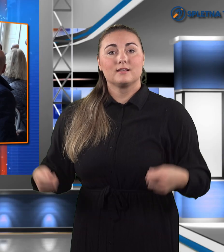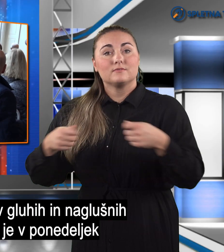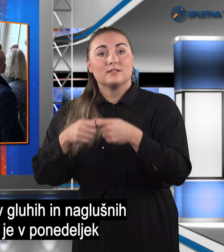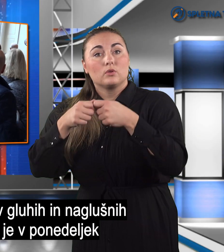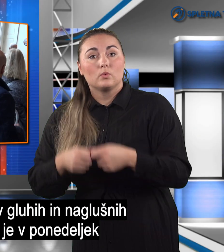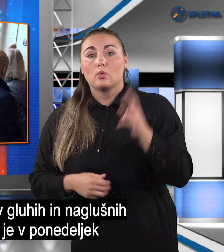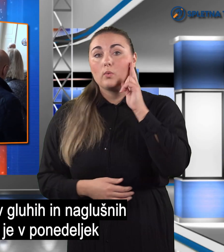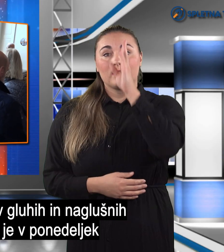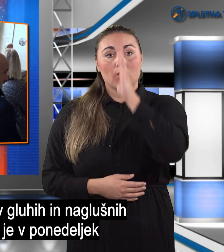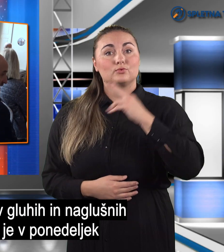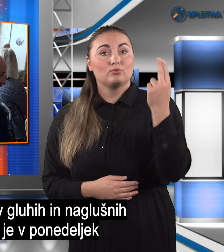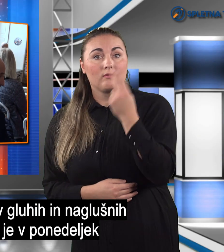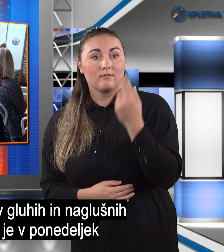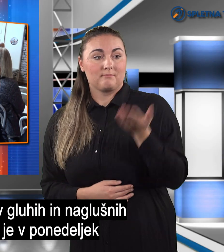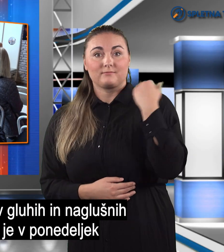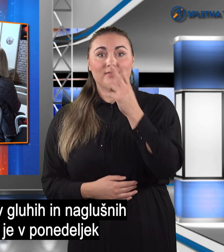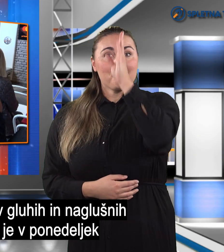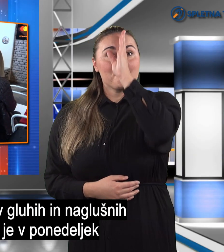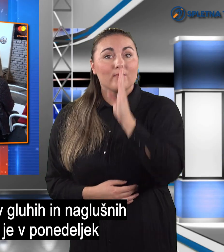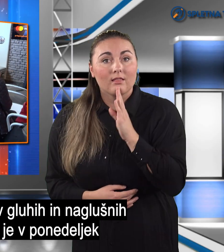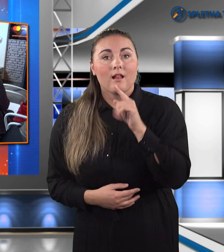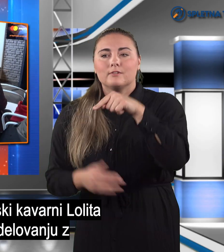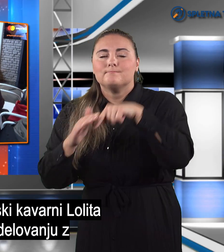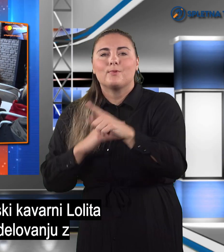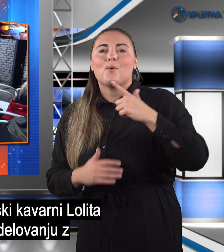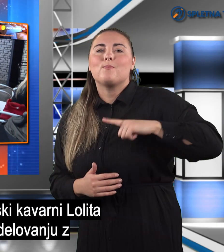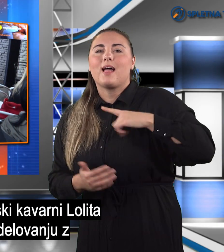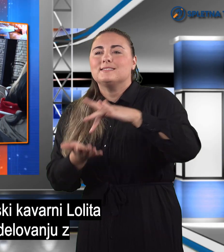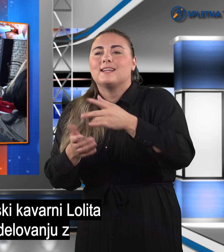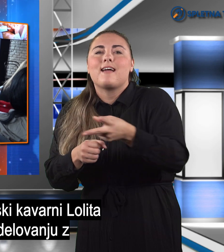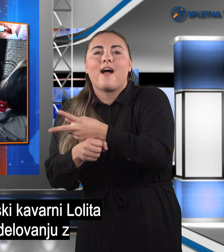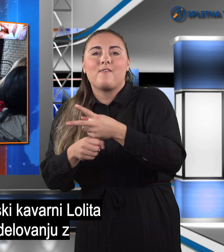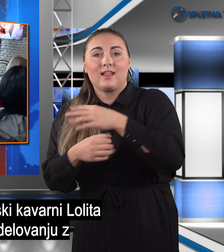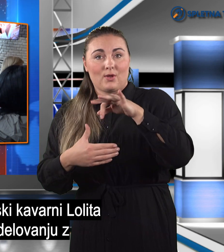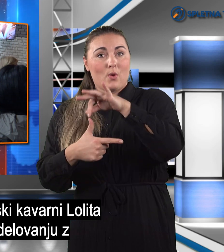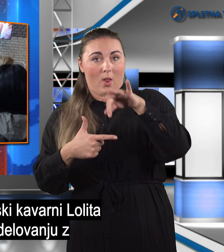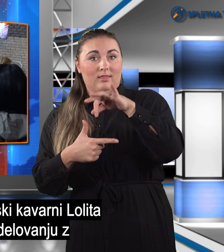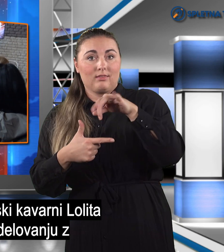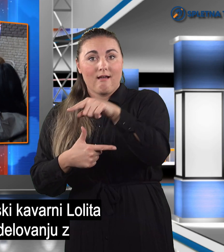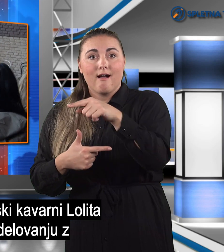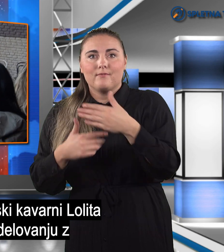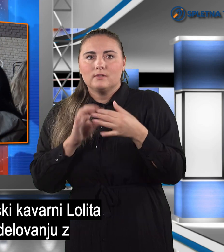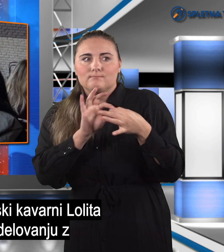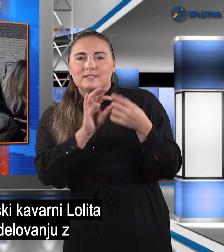Zveza društev gluhih in naglušnih Slovenije je v ponedeljek v ljubljanski kavarni Lolita v sodelovanju z